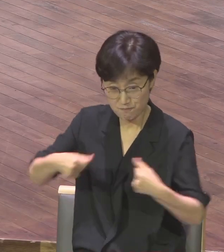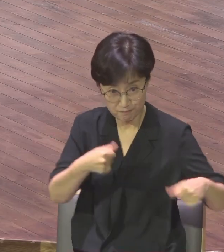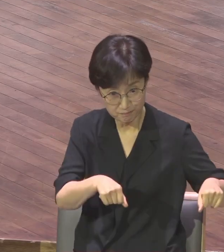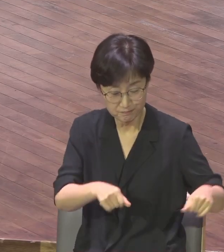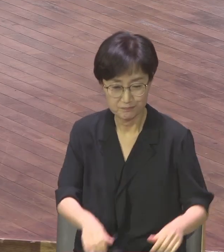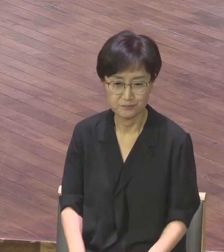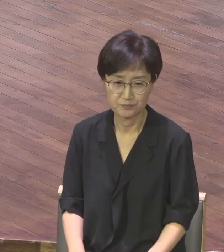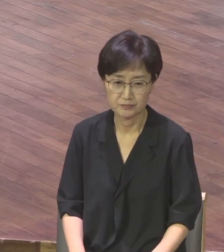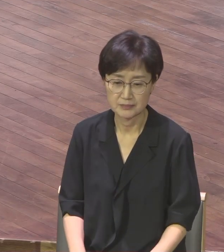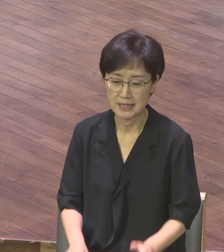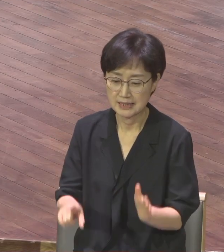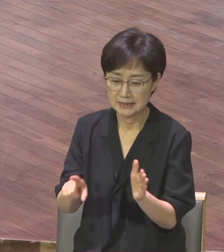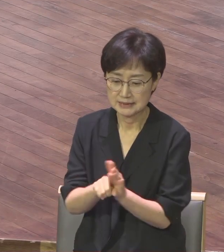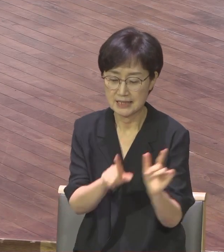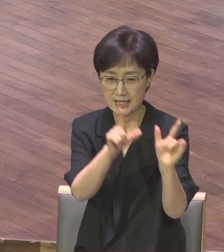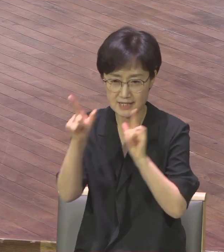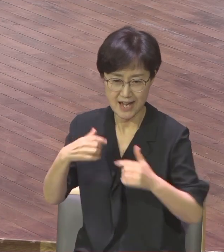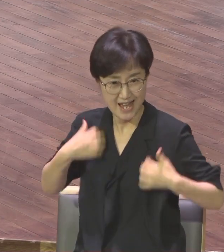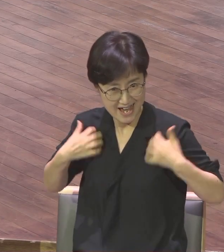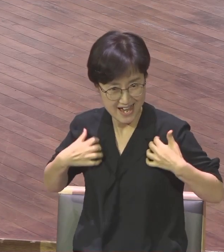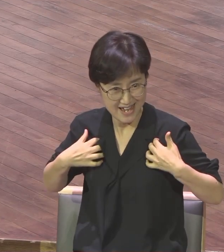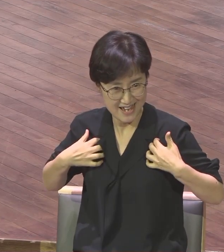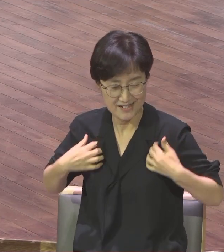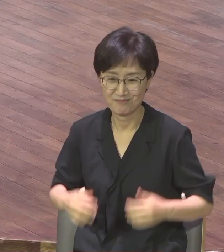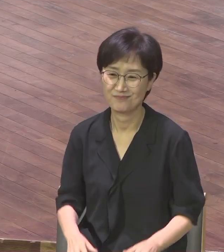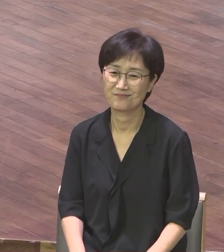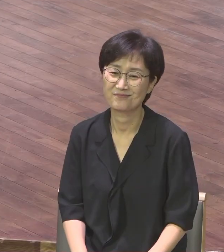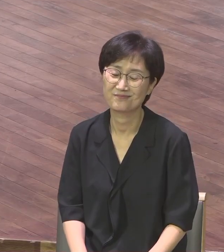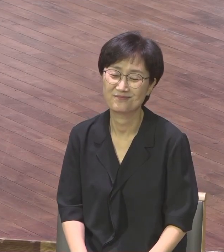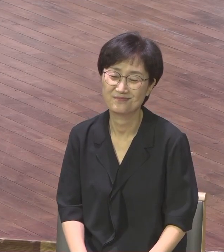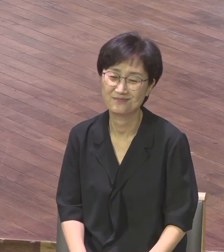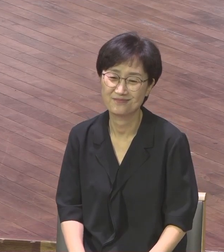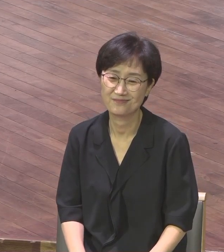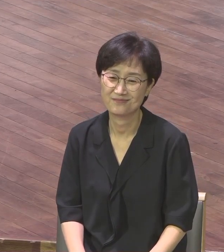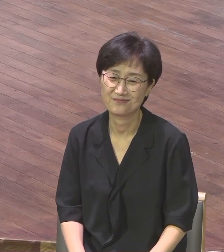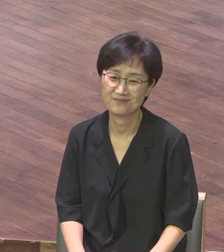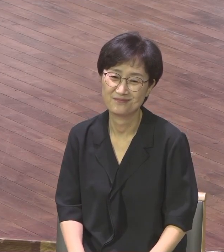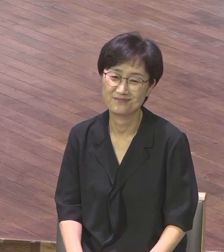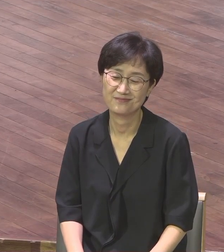인사합시다. 신앙생활 신나게 합시다.